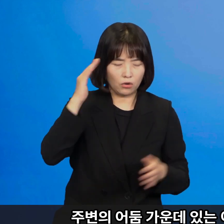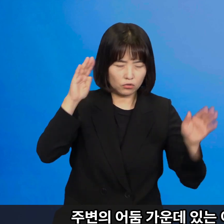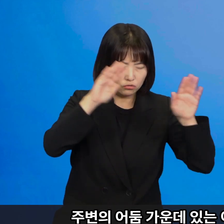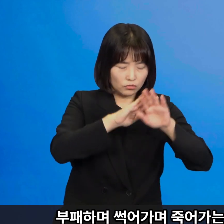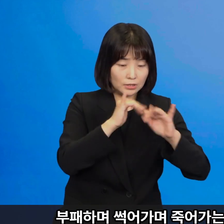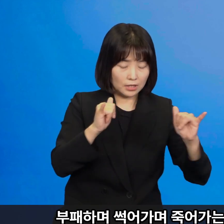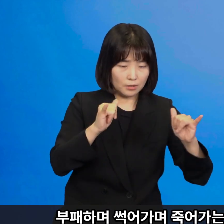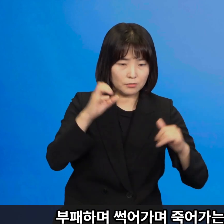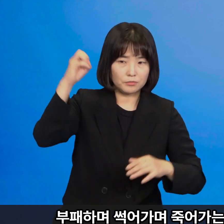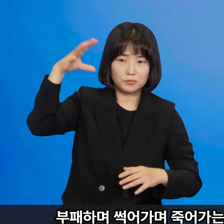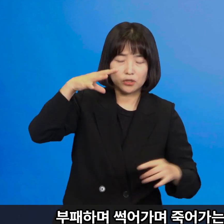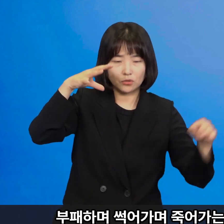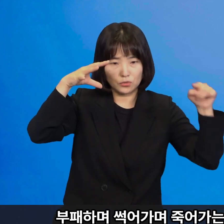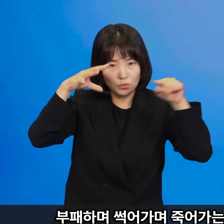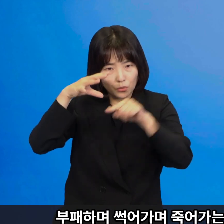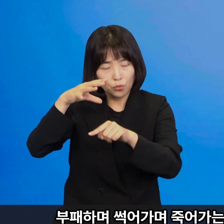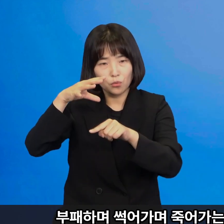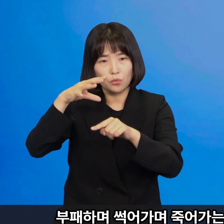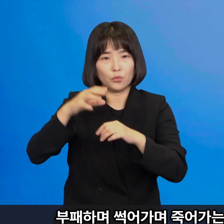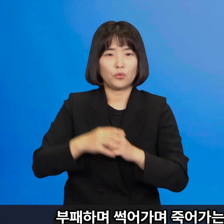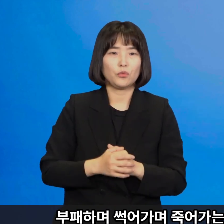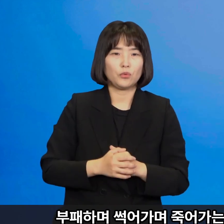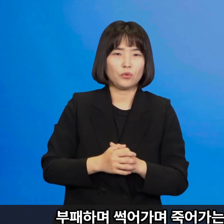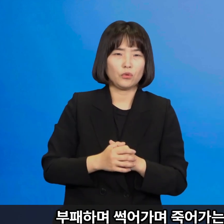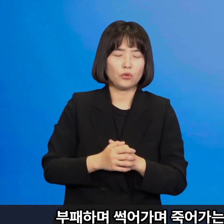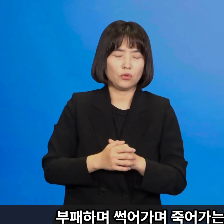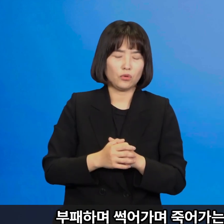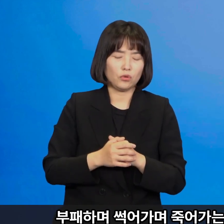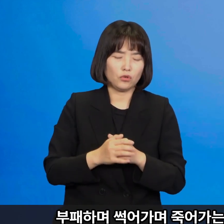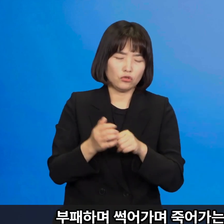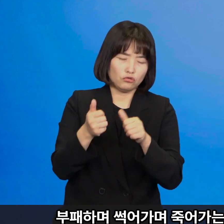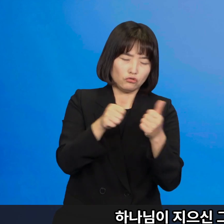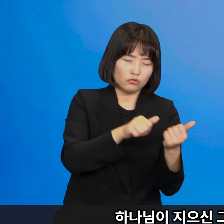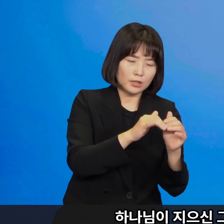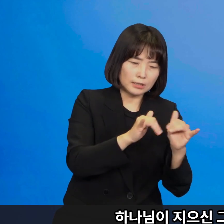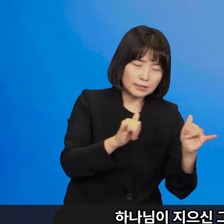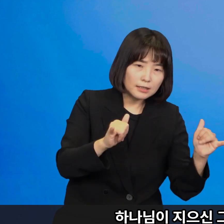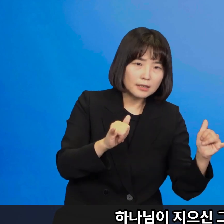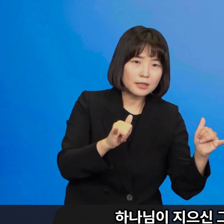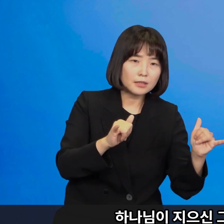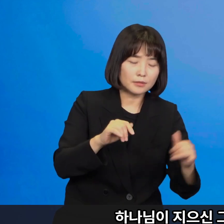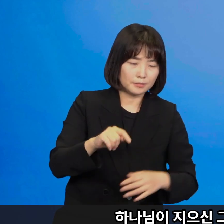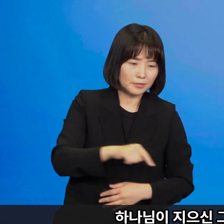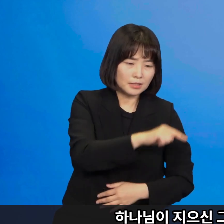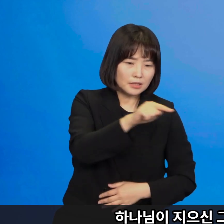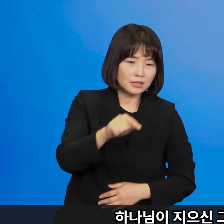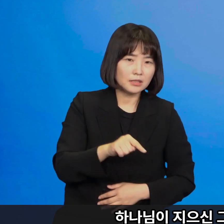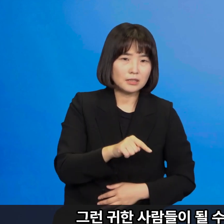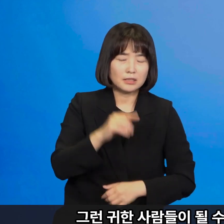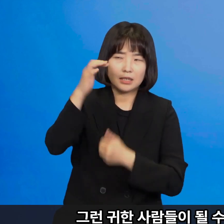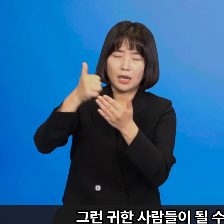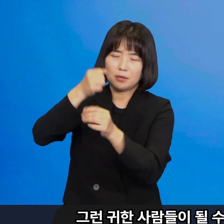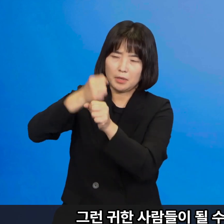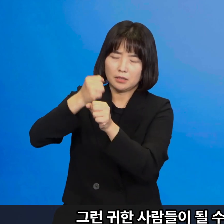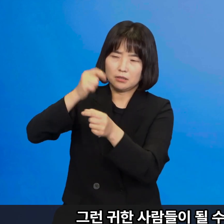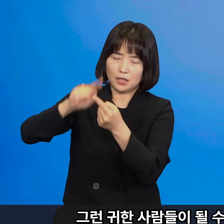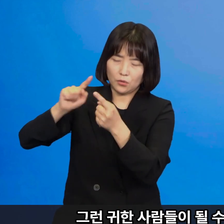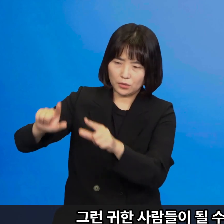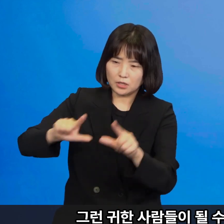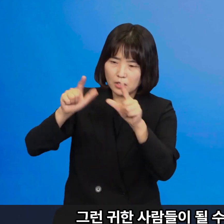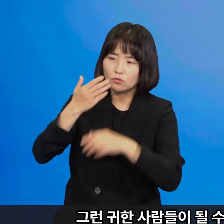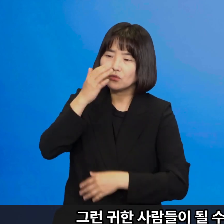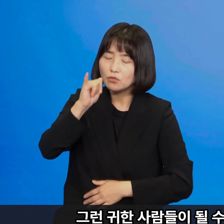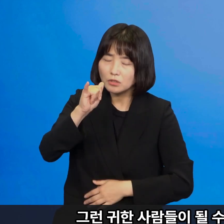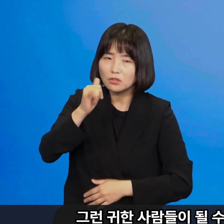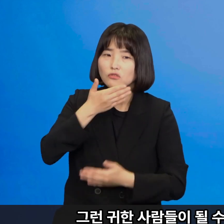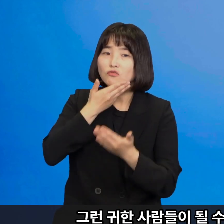하시고 부패하며 썩어가며 죽어가는 이들이 하나님 맛을 낼 수 있는, 하나님이 지으신 그대로 살아갈 수 있는 그런 귀한 사람들이